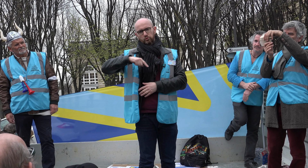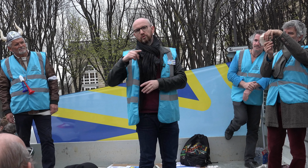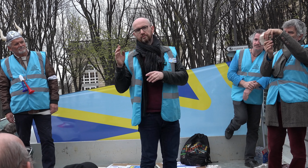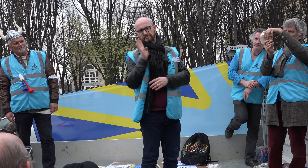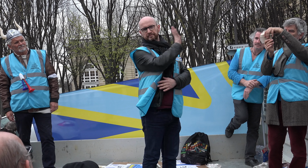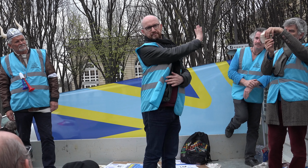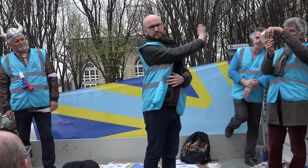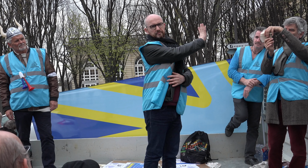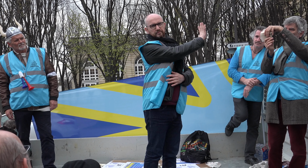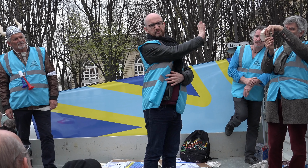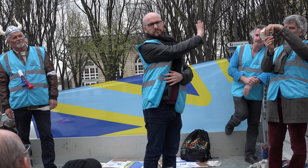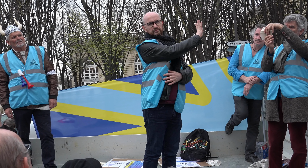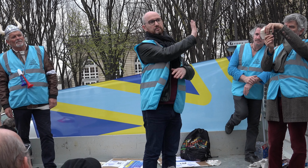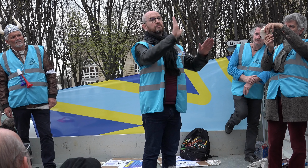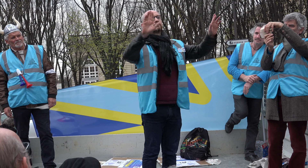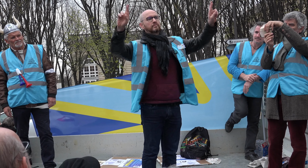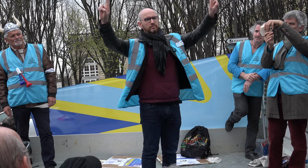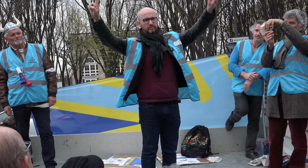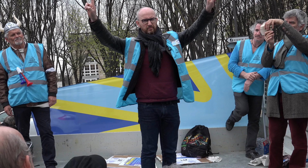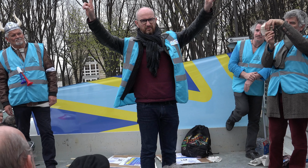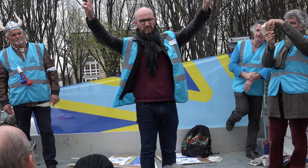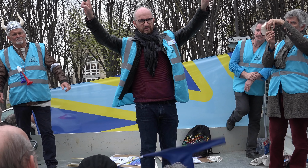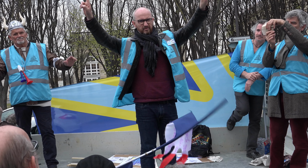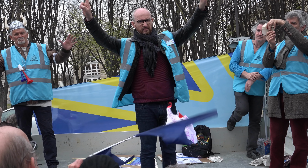si on pouvait se présenter ou pas, et donc on serait 4